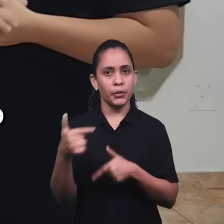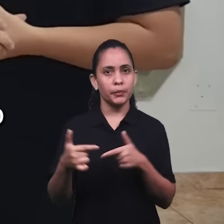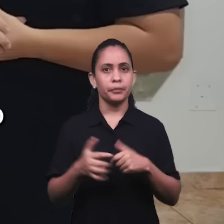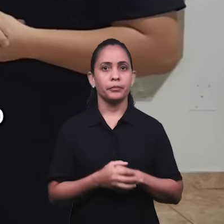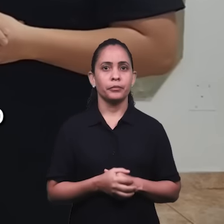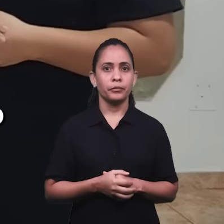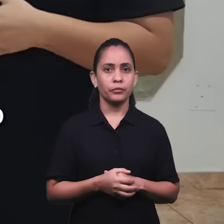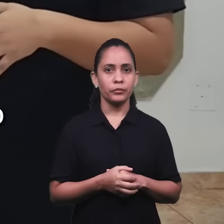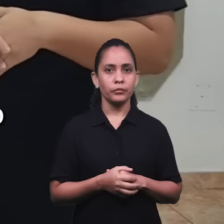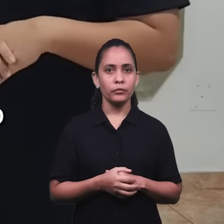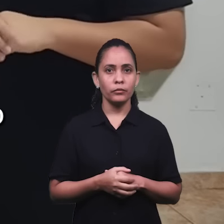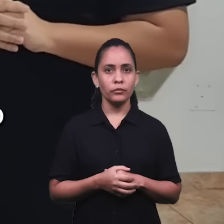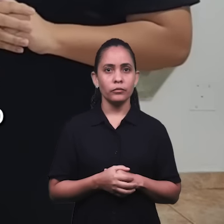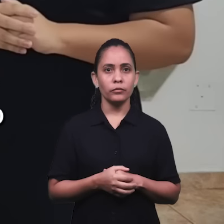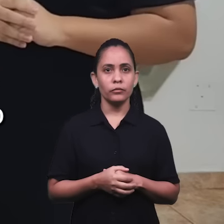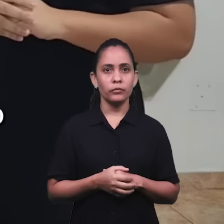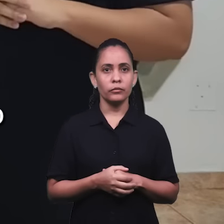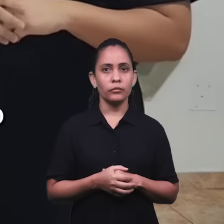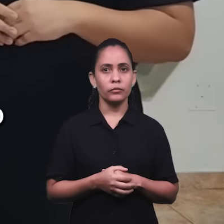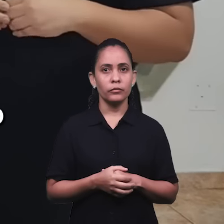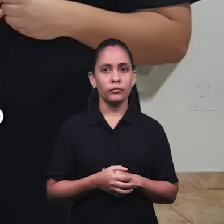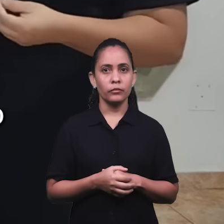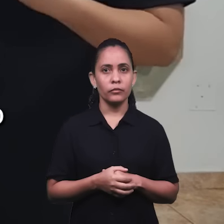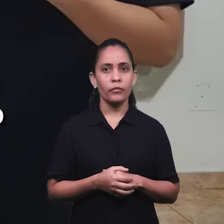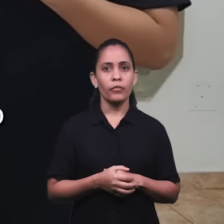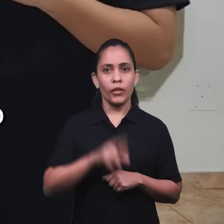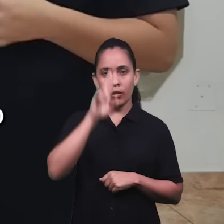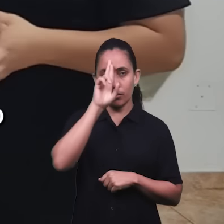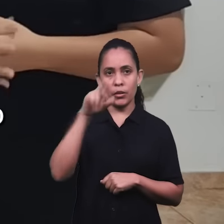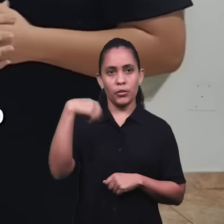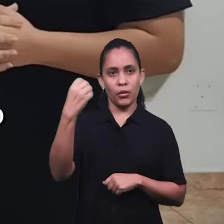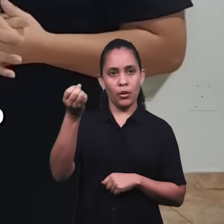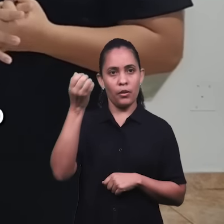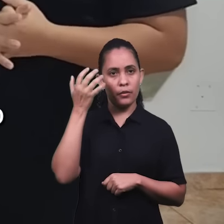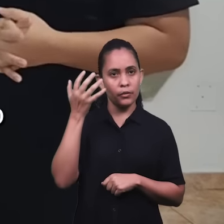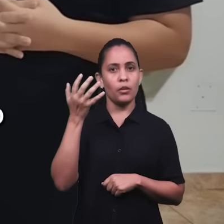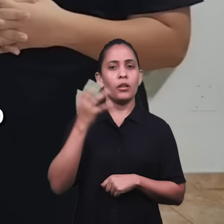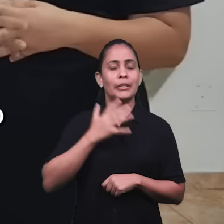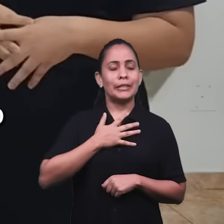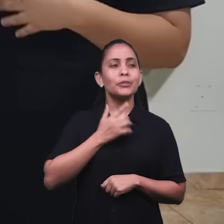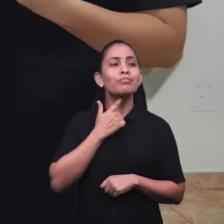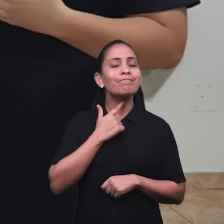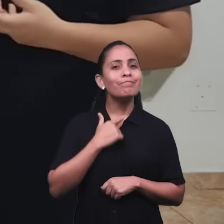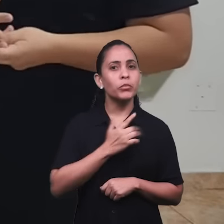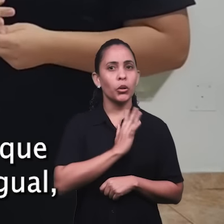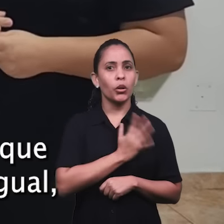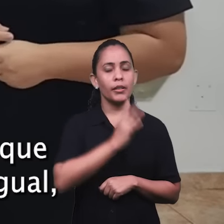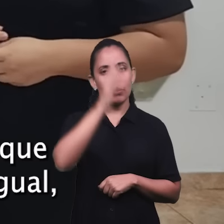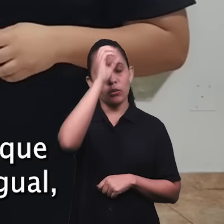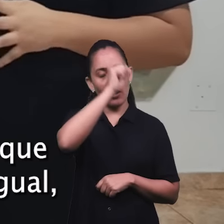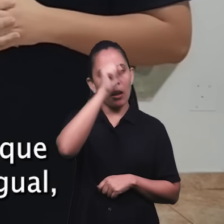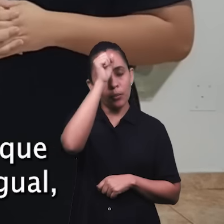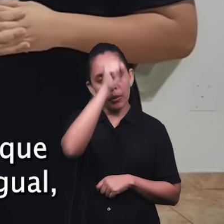las experiencias de cómo inició el trabajo y el Señor puso el deseo en mi corazón de poder aprender,